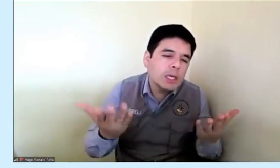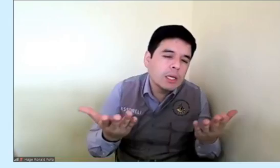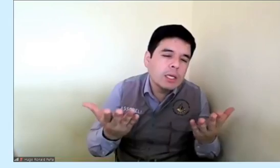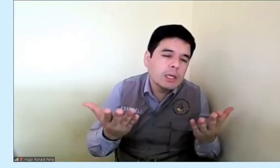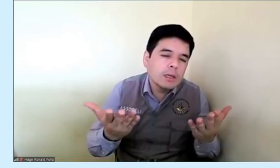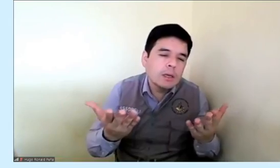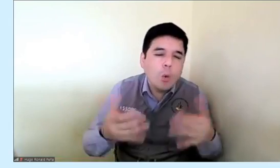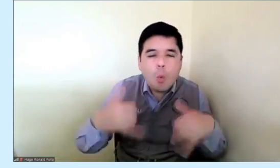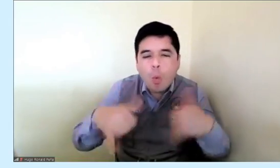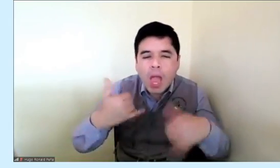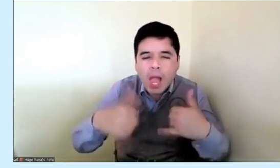¿Dónde